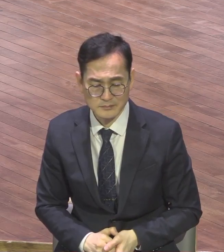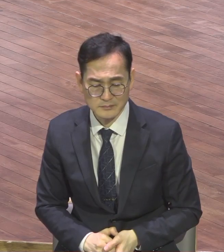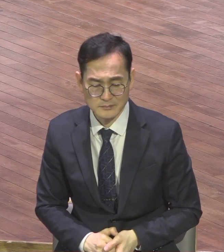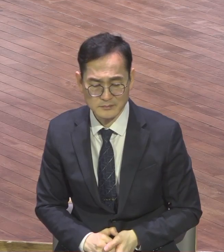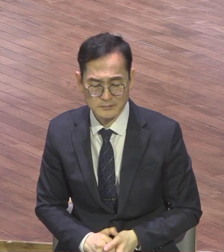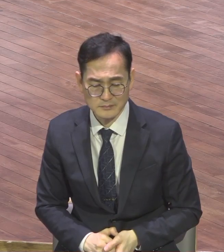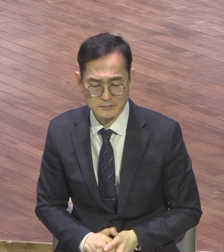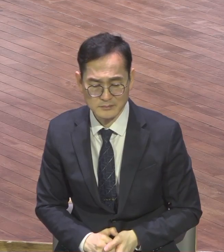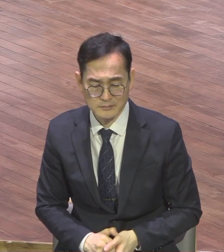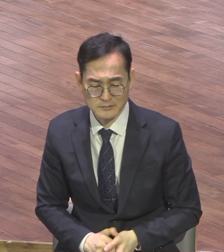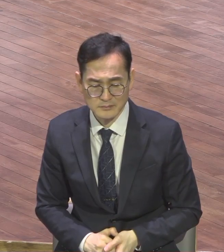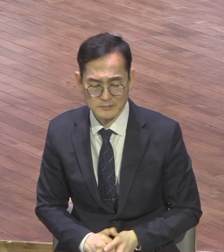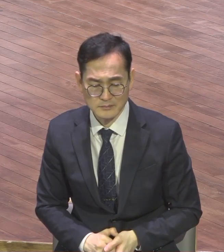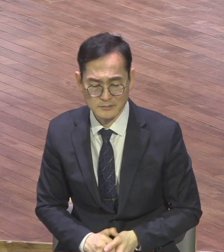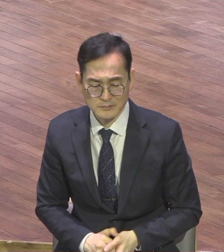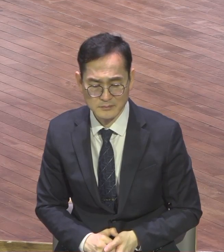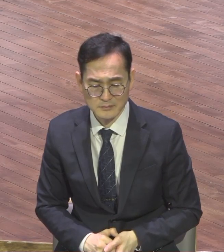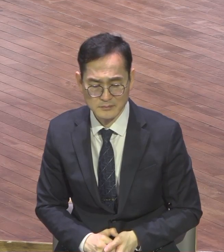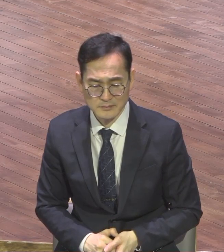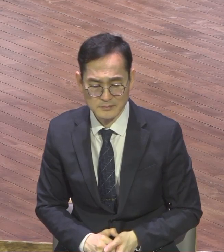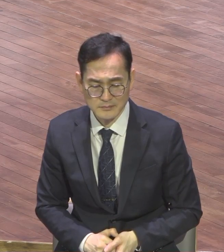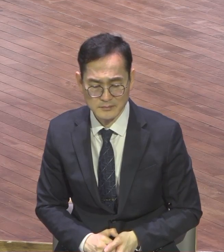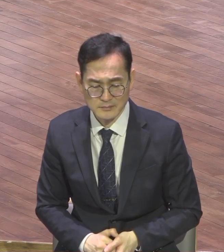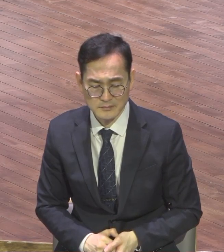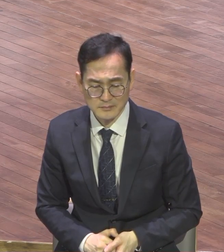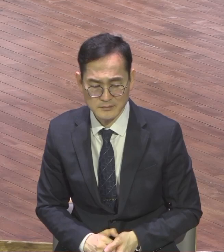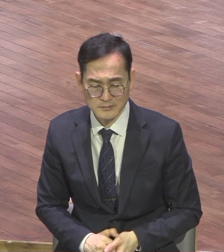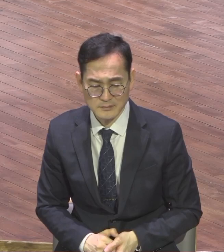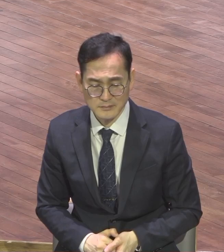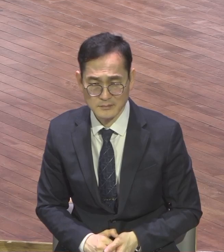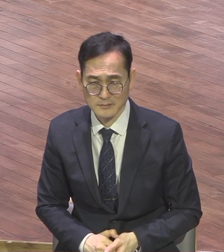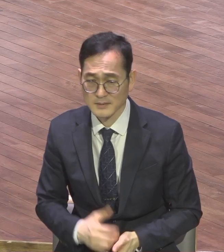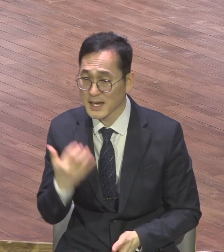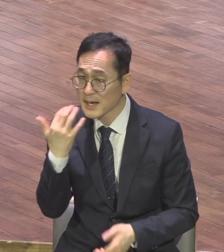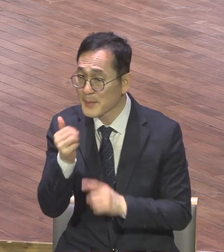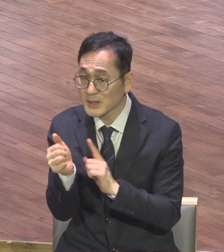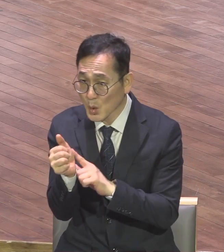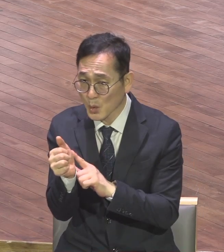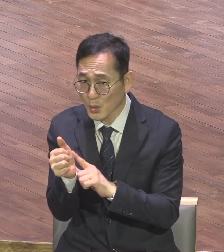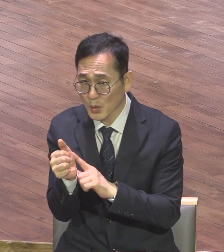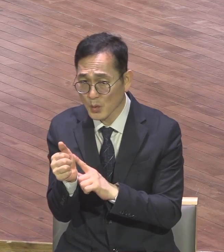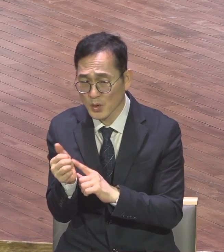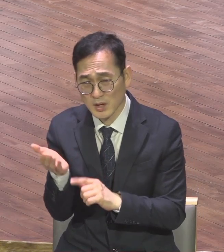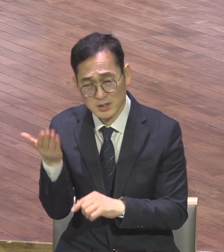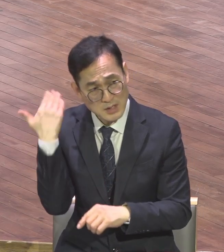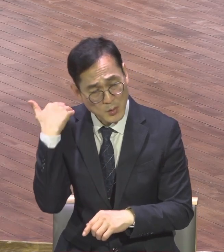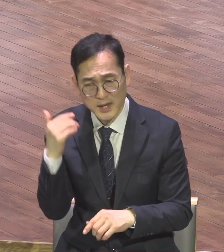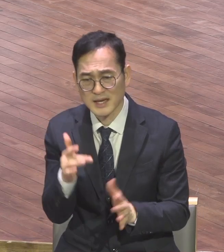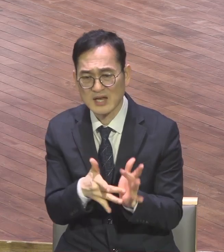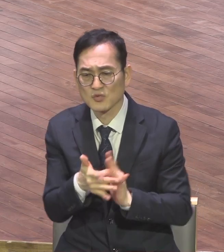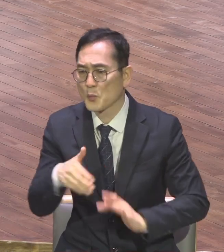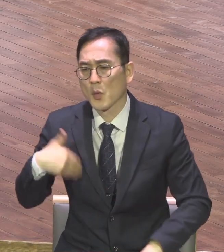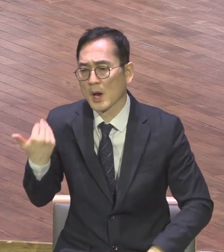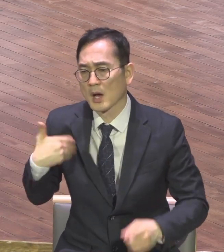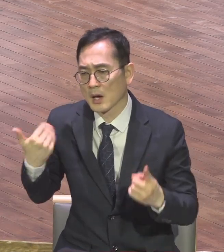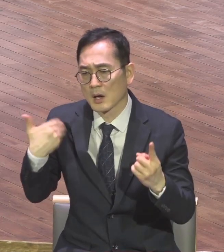나중에는 맹세하면서 예수를 저주하면서까지 부인하던 베드로였어요. 심지어 예수님이